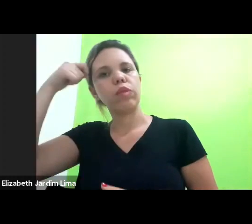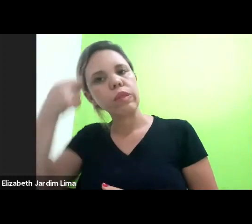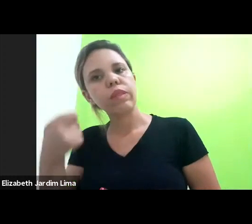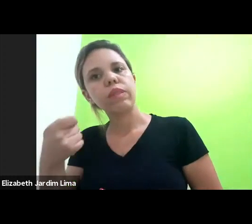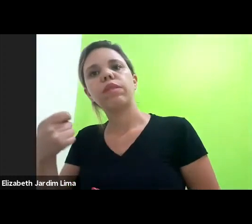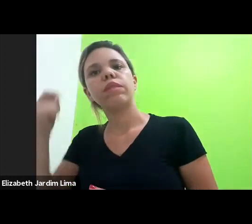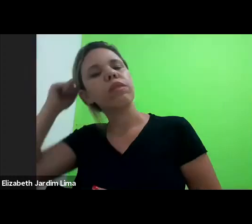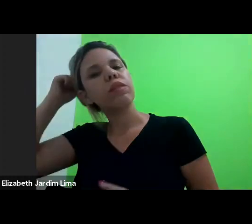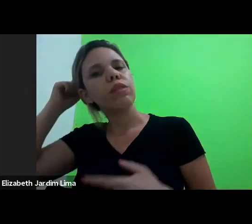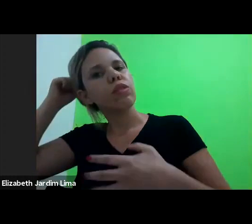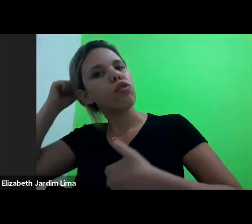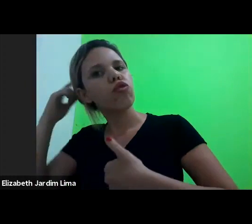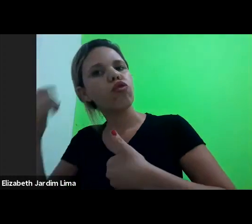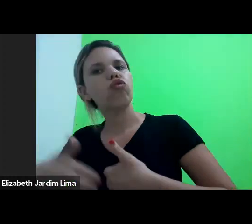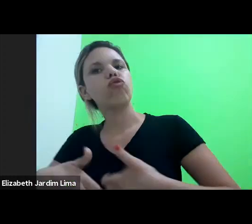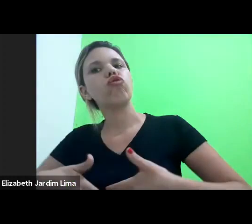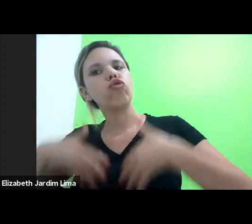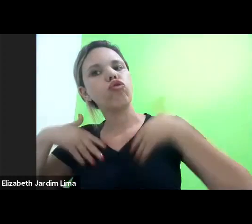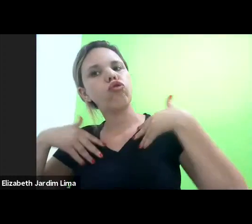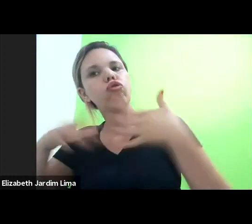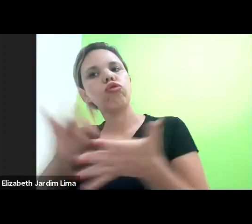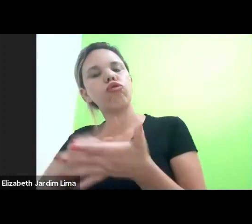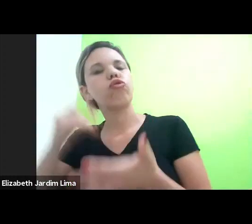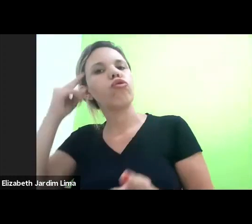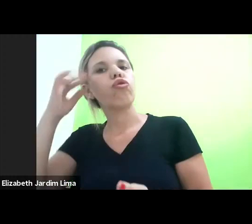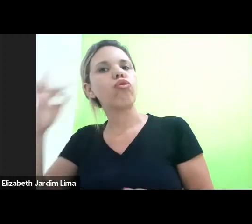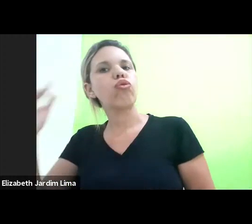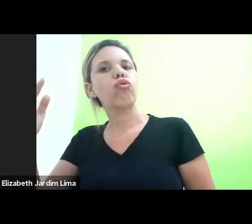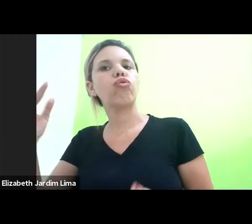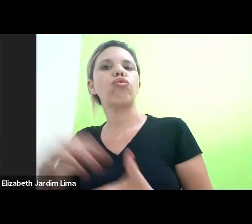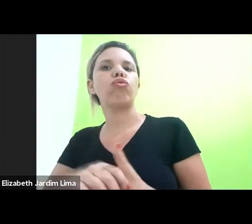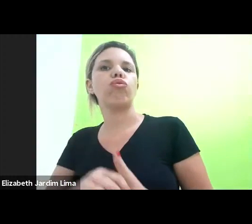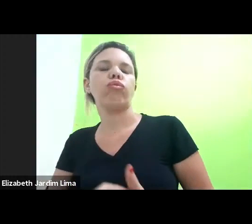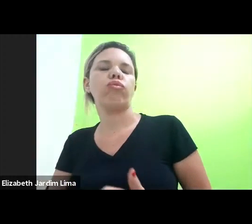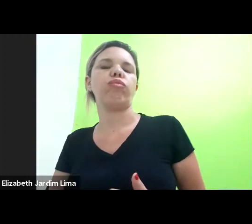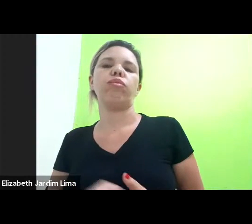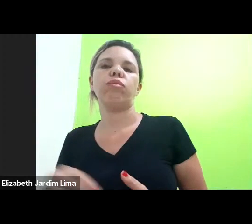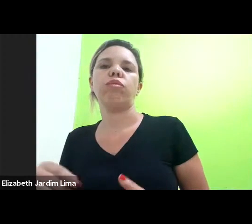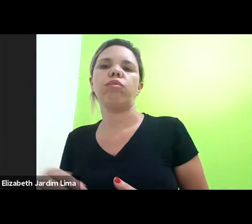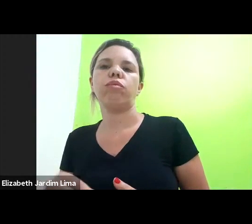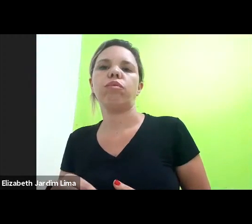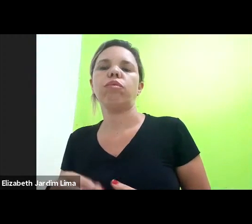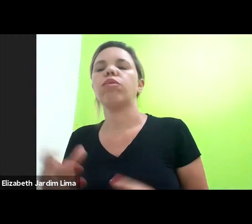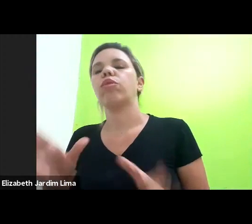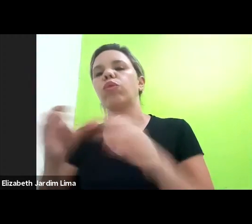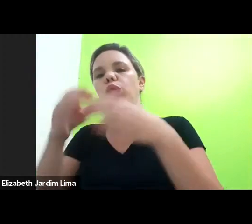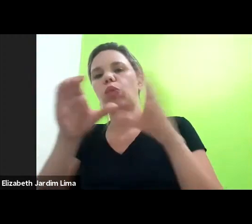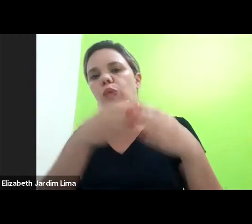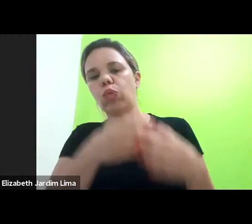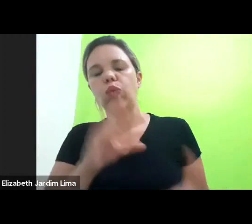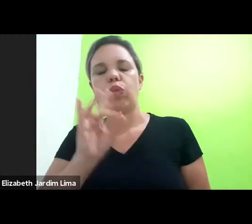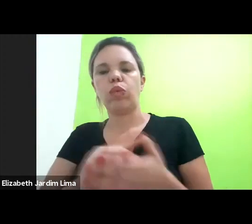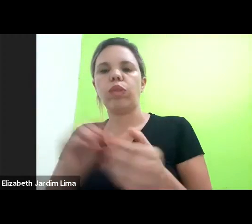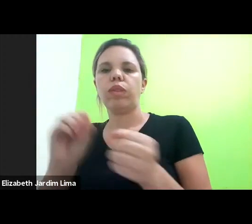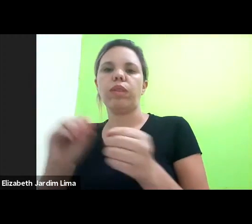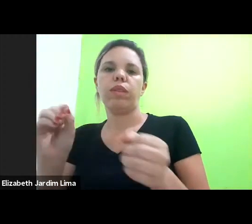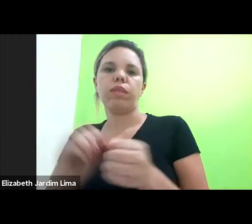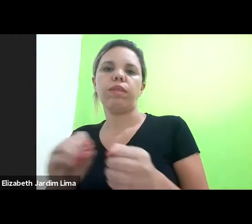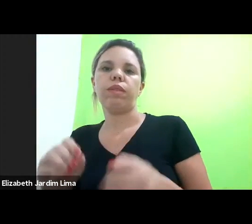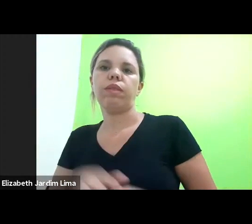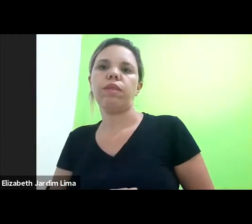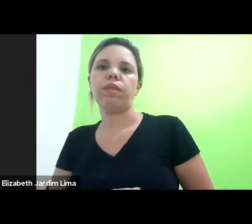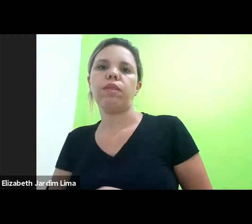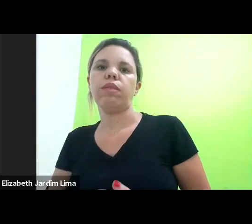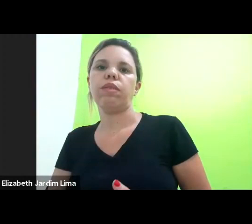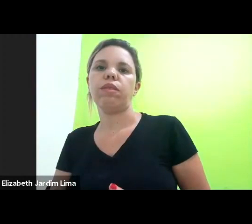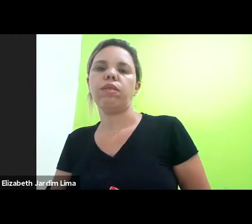orgulho, acho que é a realização de um sonho que sair de casa, né, sair da comunidade para realizá-lo, e